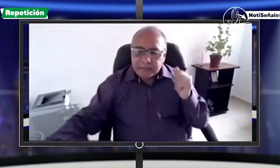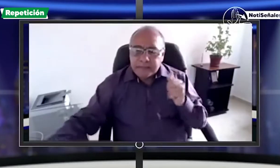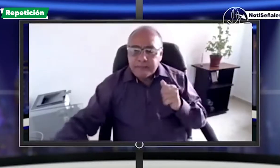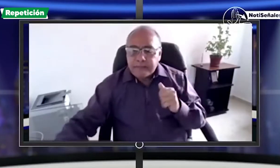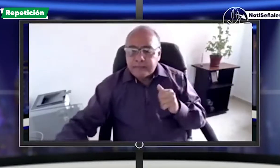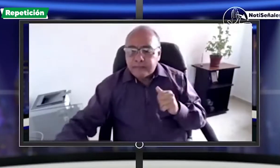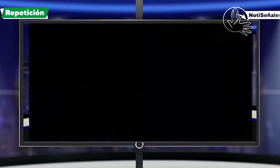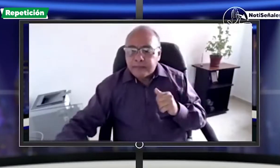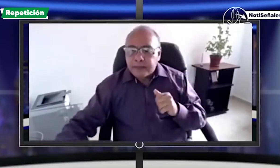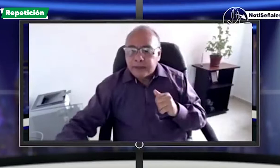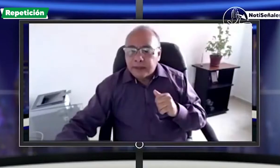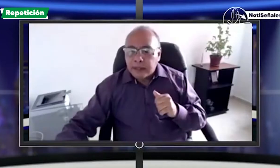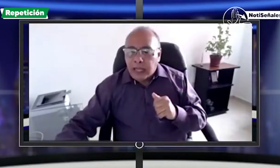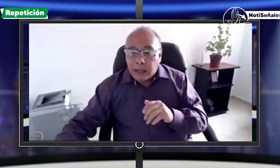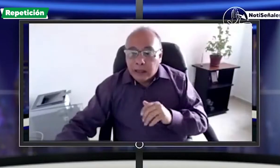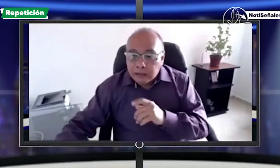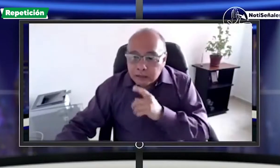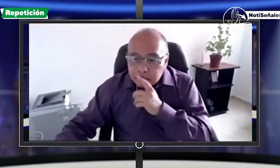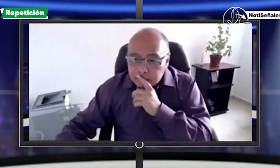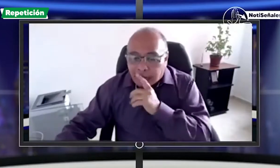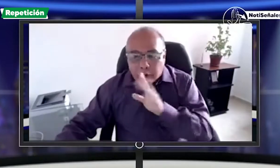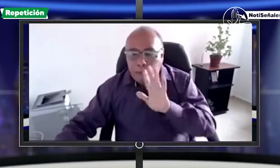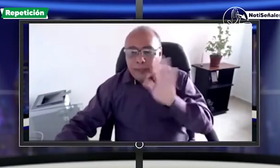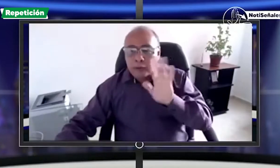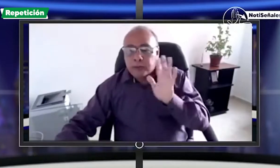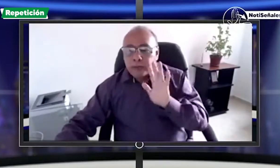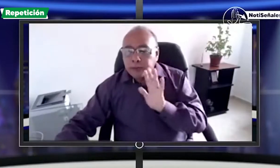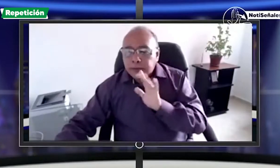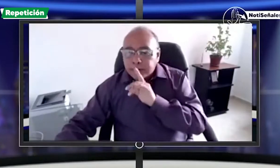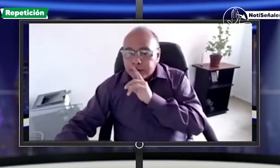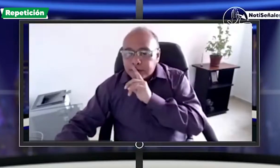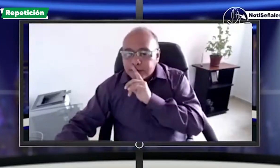a Juan David Loaiza, presidente de ASO PESOR.